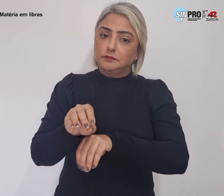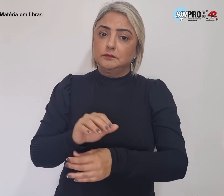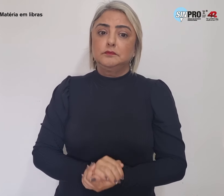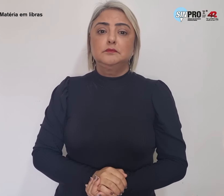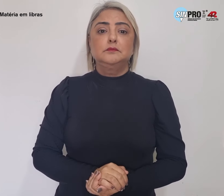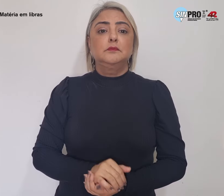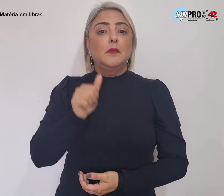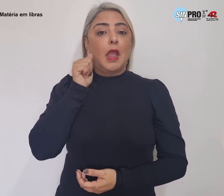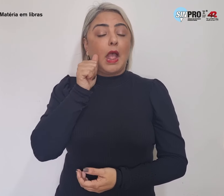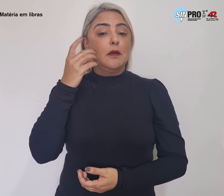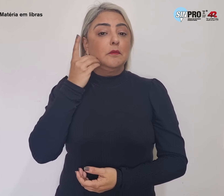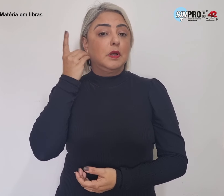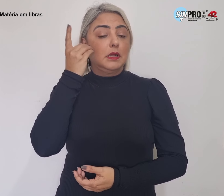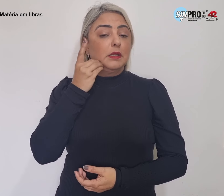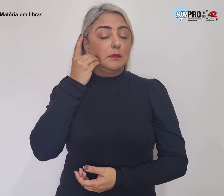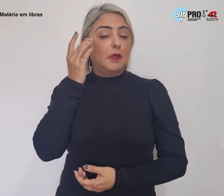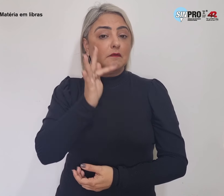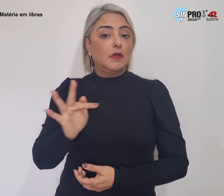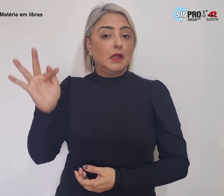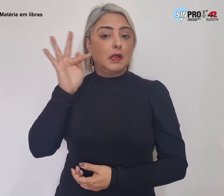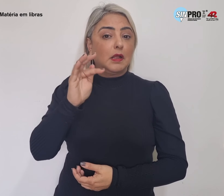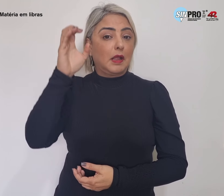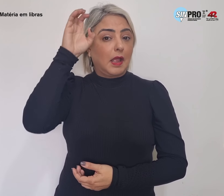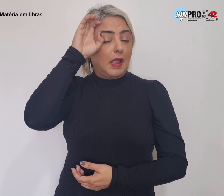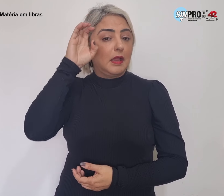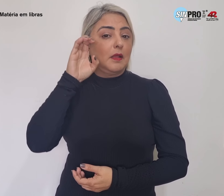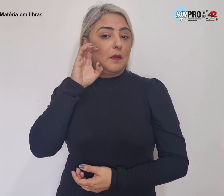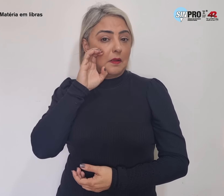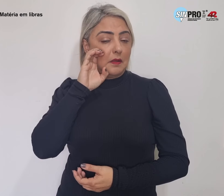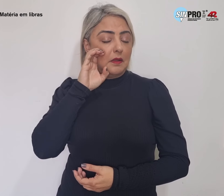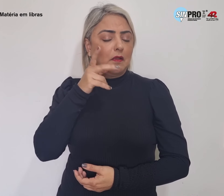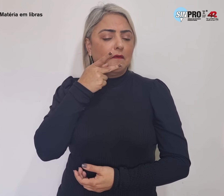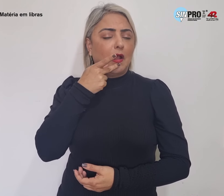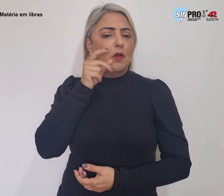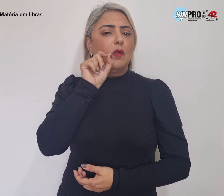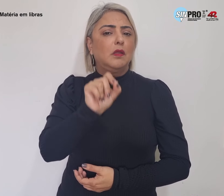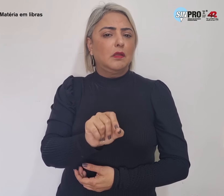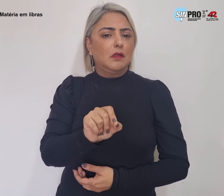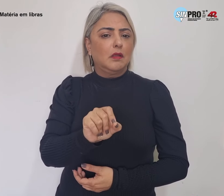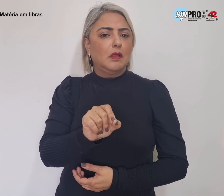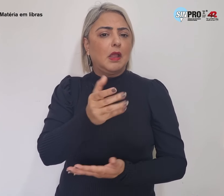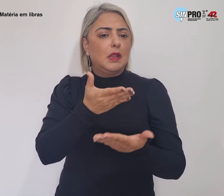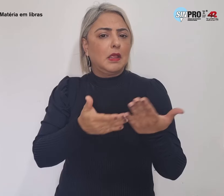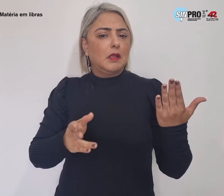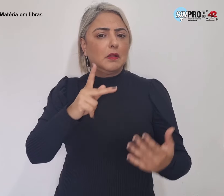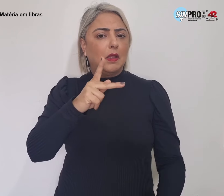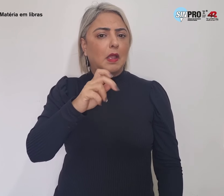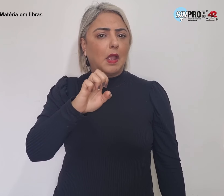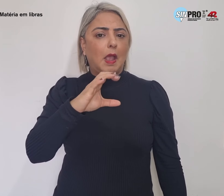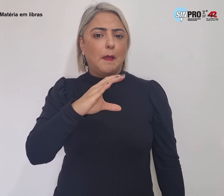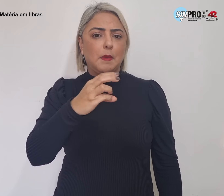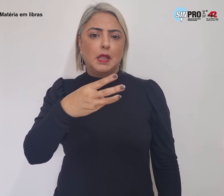deputada federal Érica Cocay disse que derrotar a PEC 32 é um